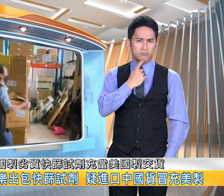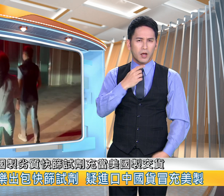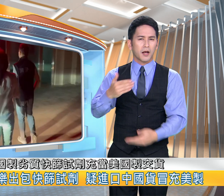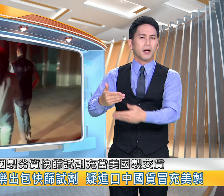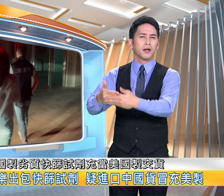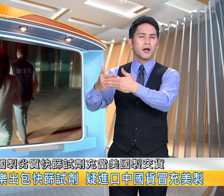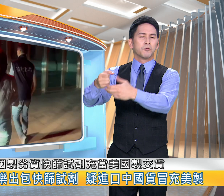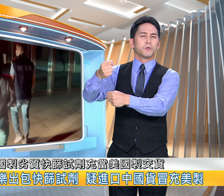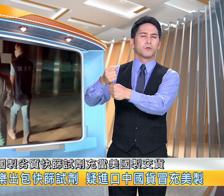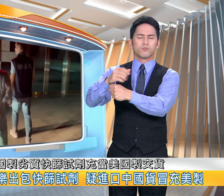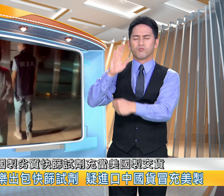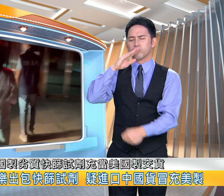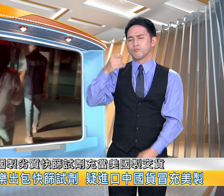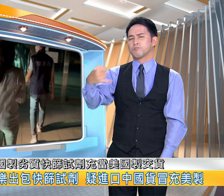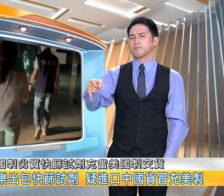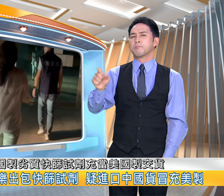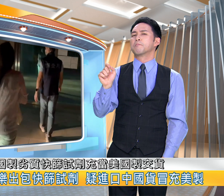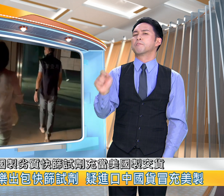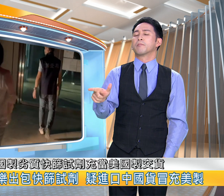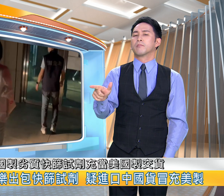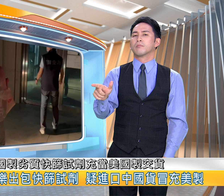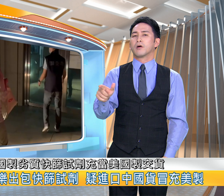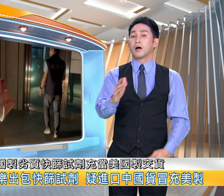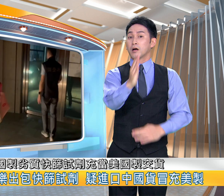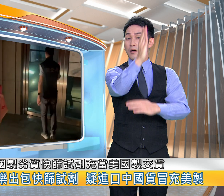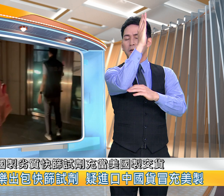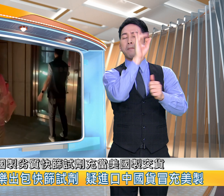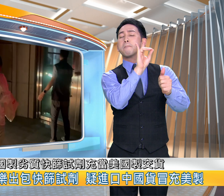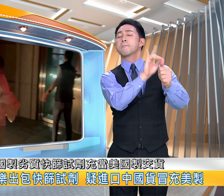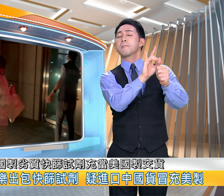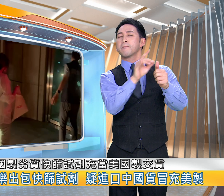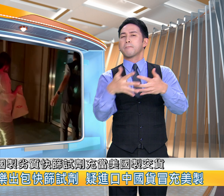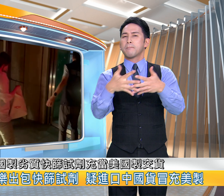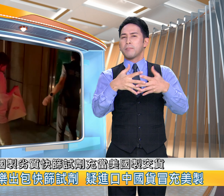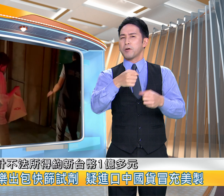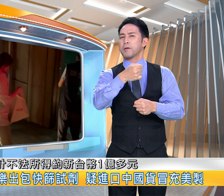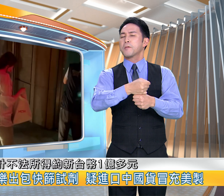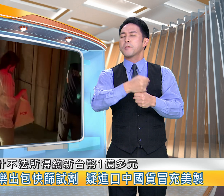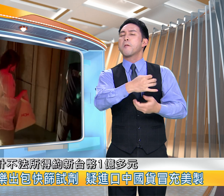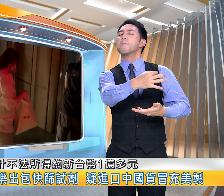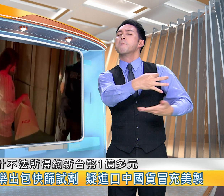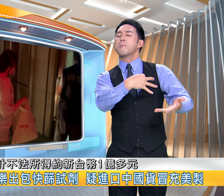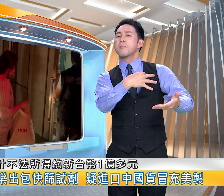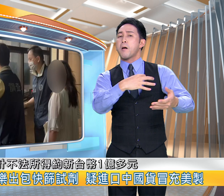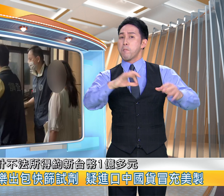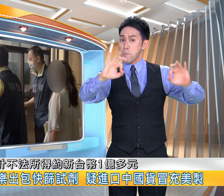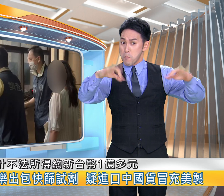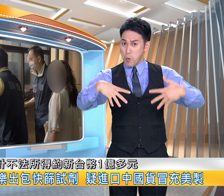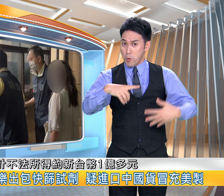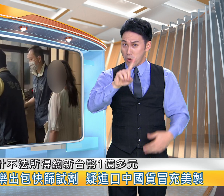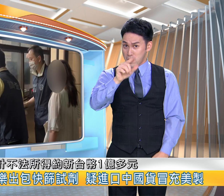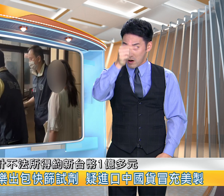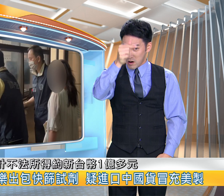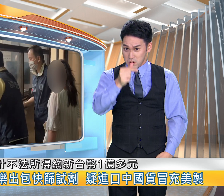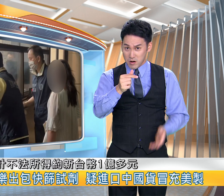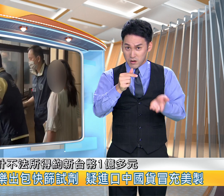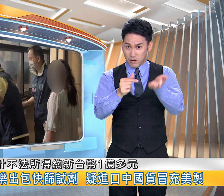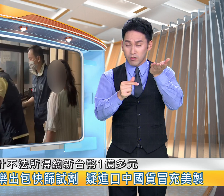质快筛试剂，充当美国制来交货，估计不法所得约新台